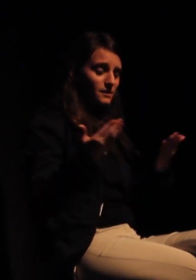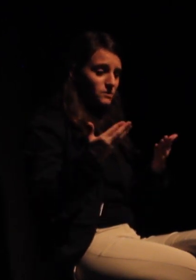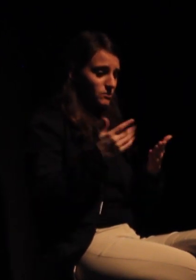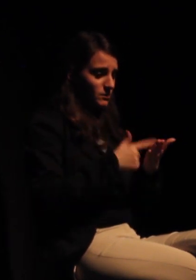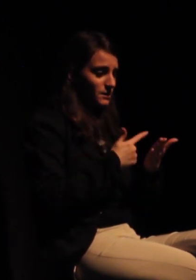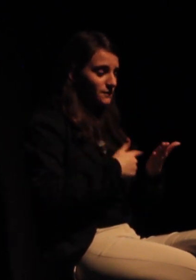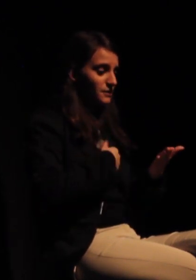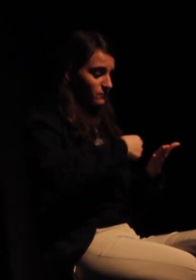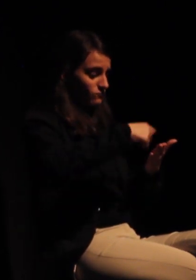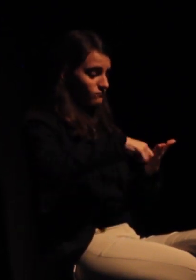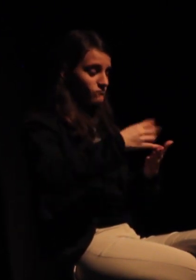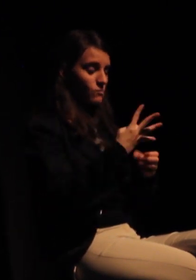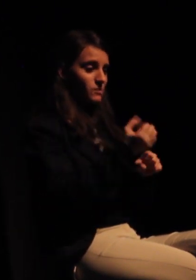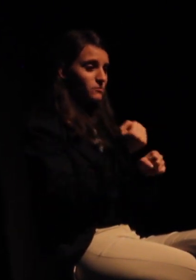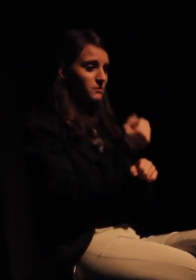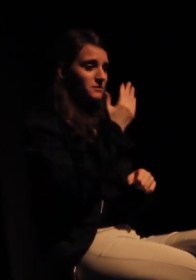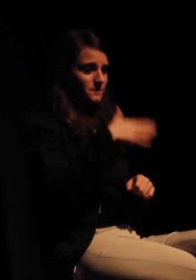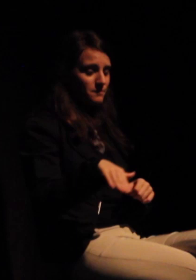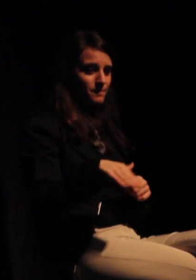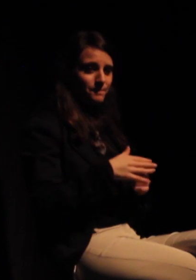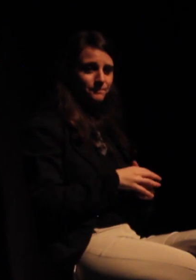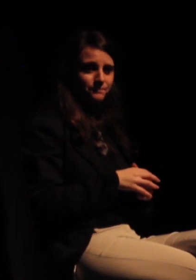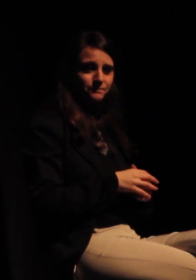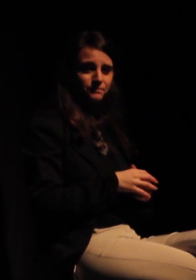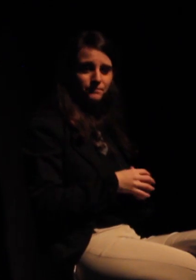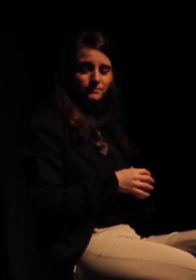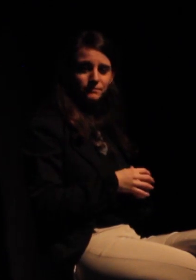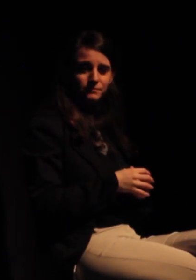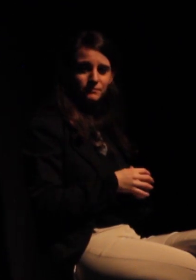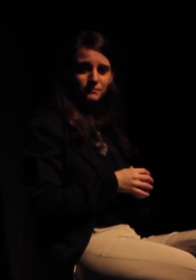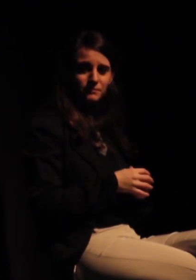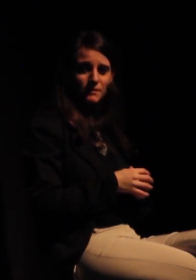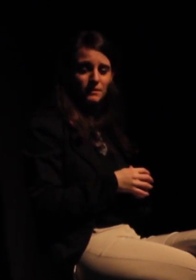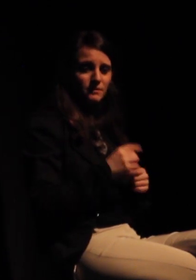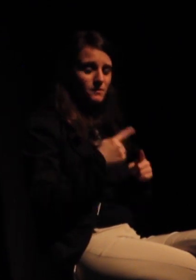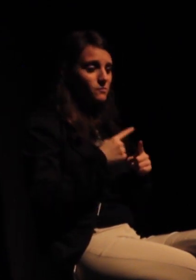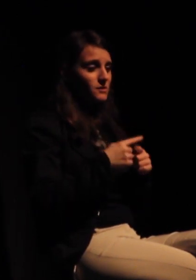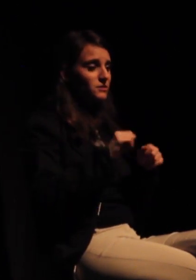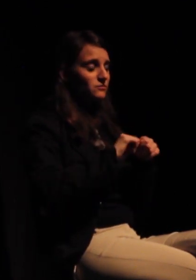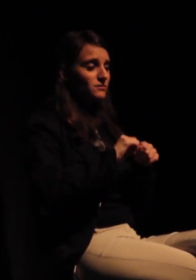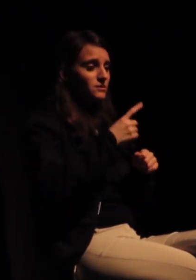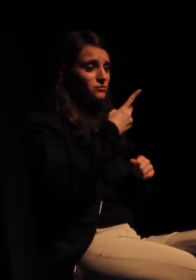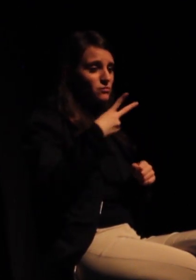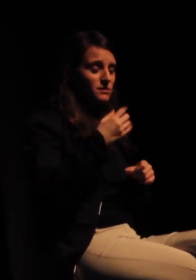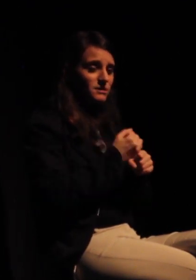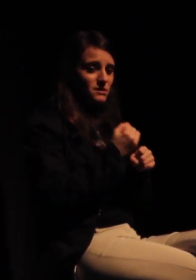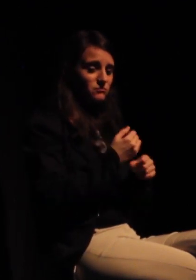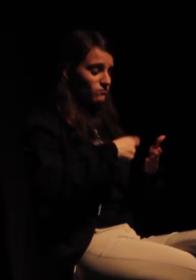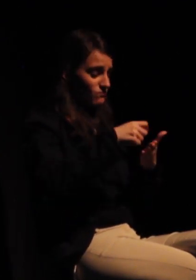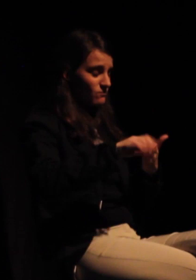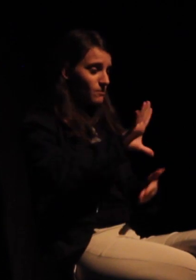eu escrevi em 4 anos e meio, e eu não... Por quê? Porque fazia 12 anos que eu não publicava